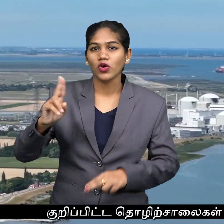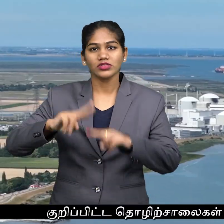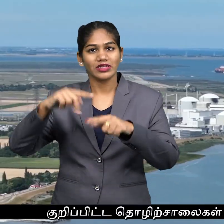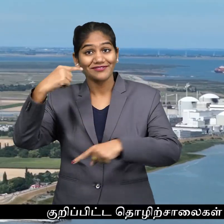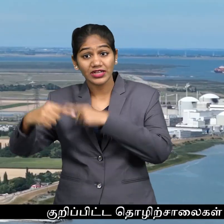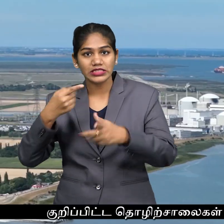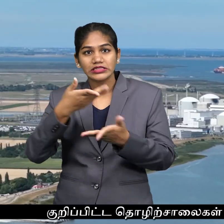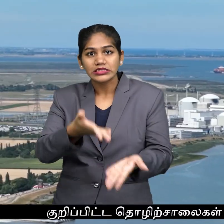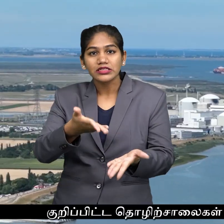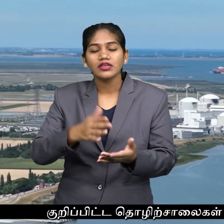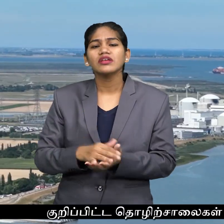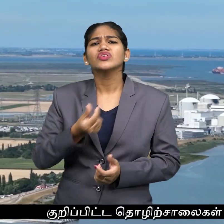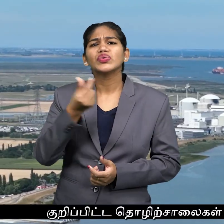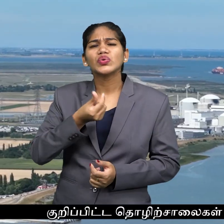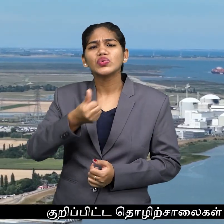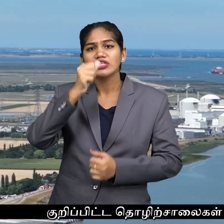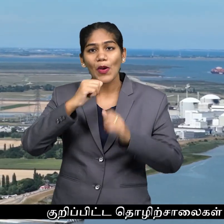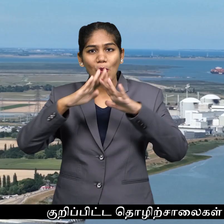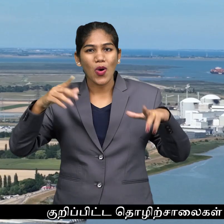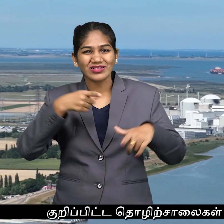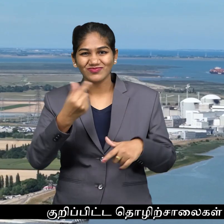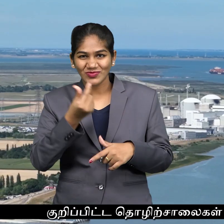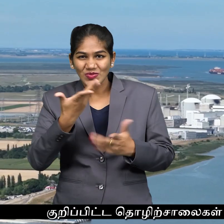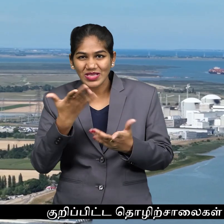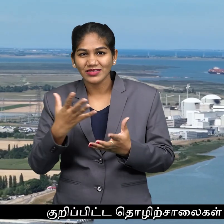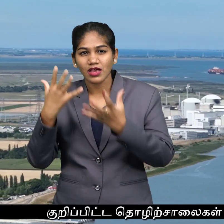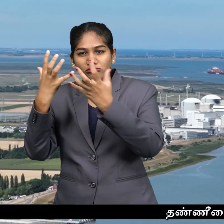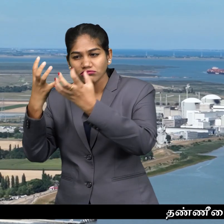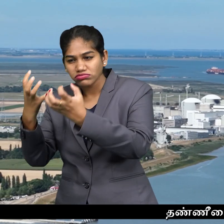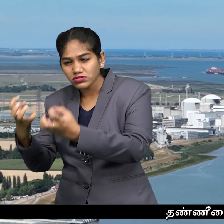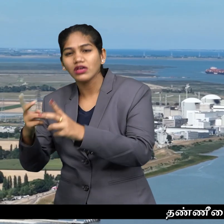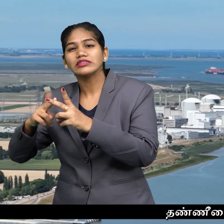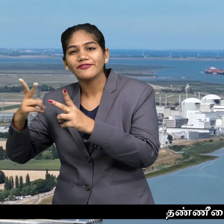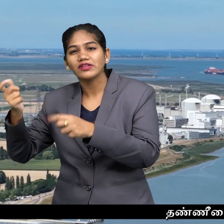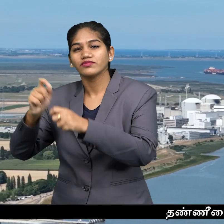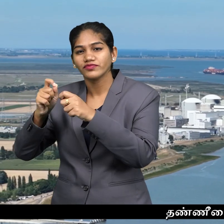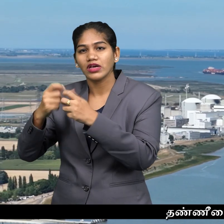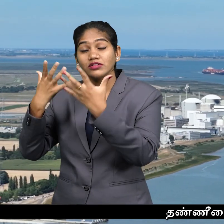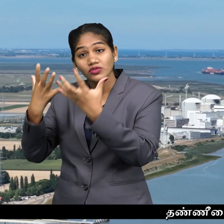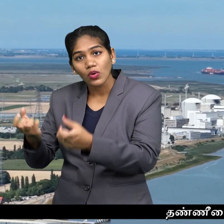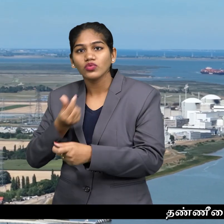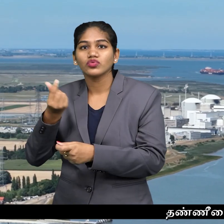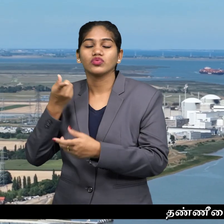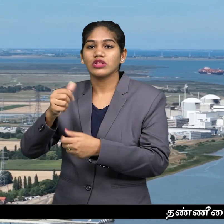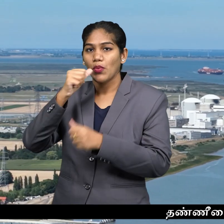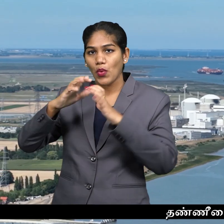குறிப்பிட்ட தொழிற்சாலைகள் பல்வேறு செயல்பாடுகளில் குளிரூட்டுவதற்கு தண்ணீரை பயன்படுத்துகின்றன.